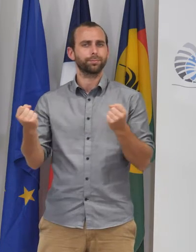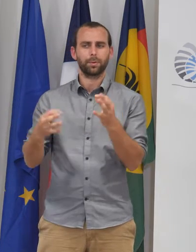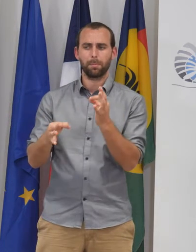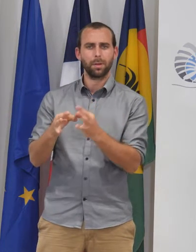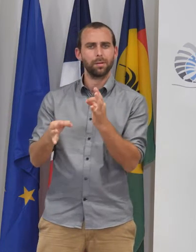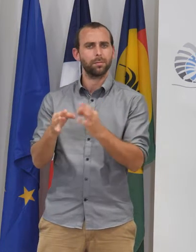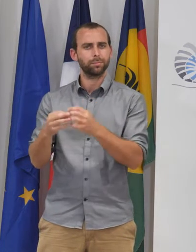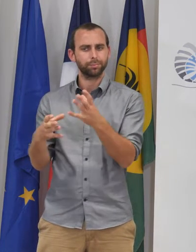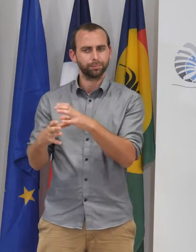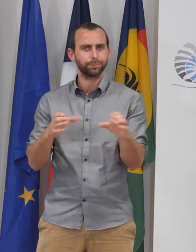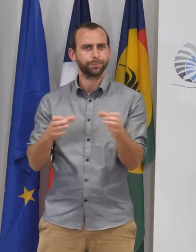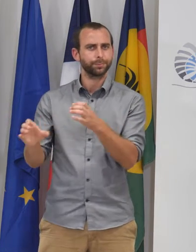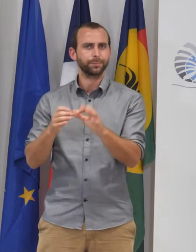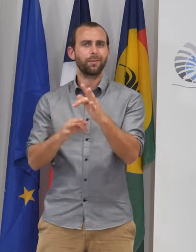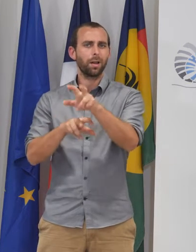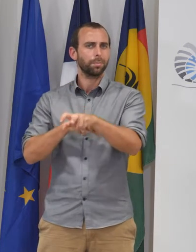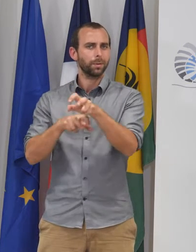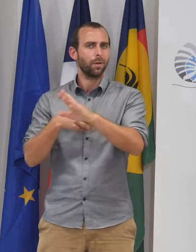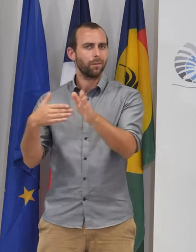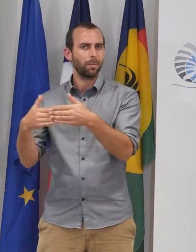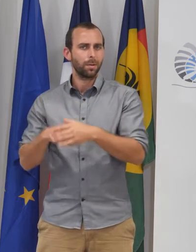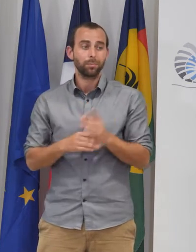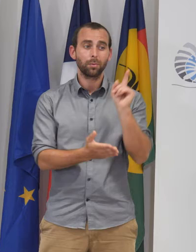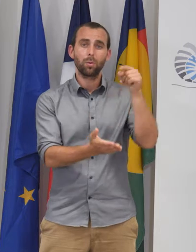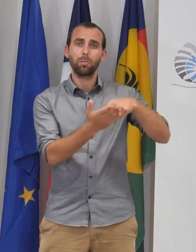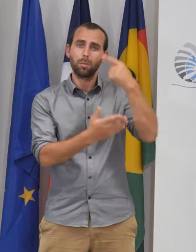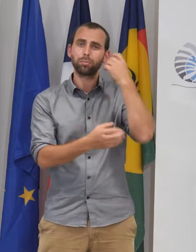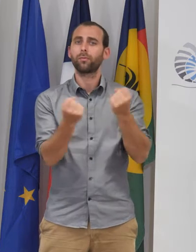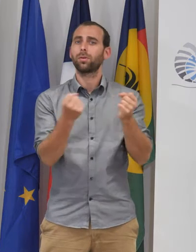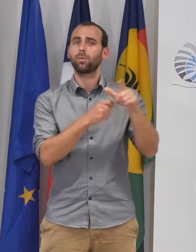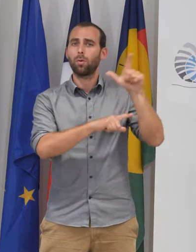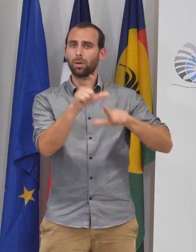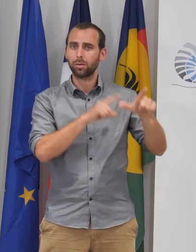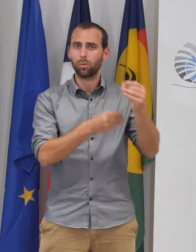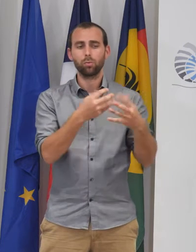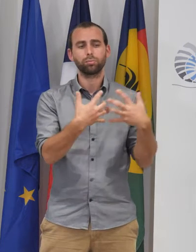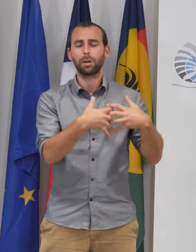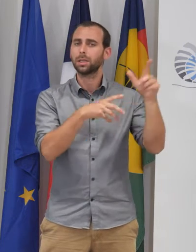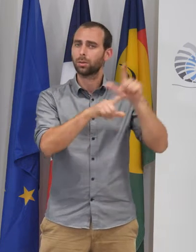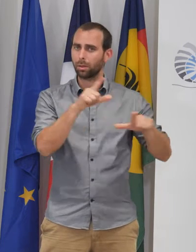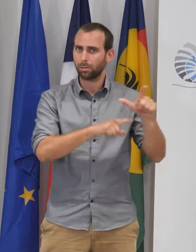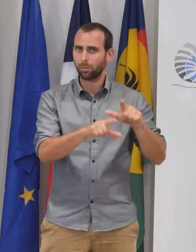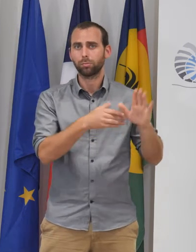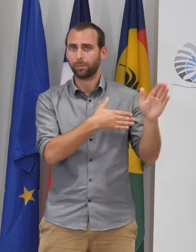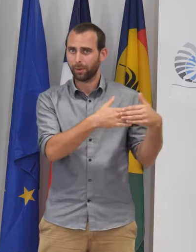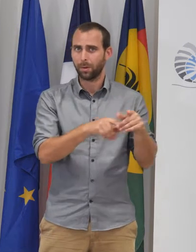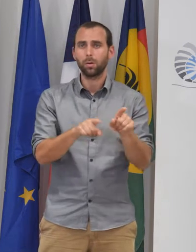agricoles. Les lieux de location de voitures et de machines. Les agences de travail temporaire.